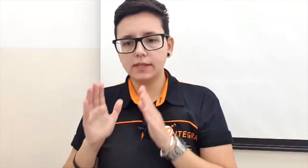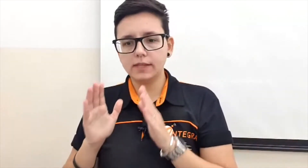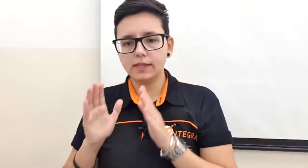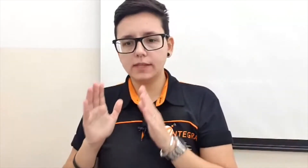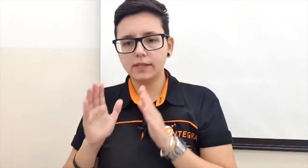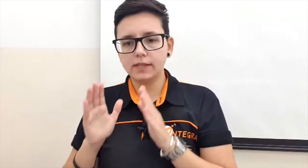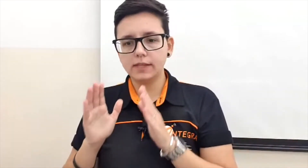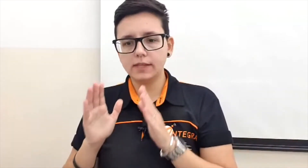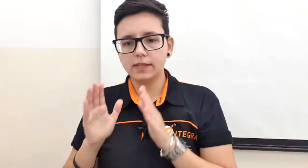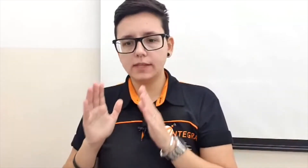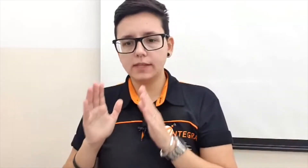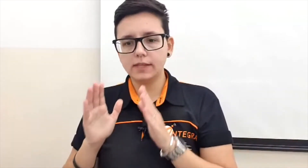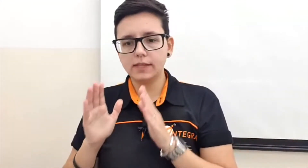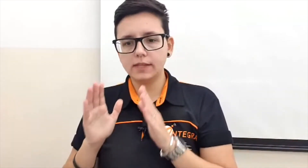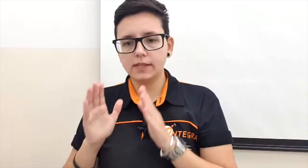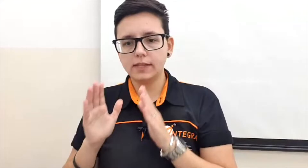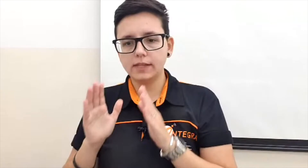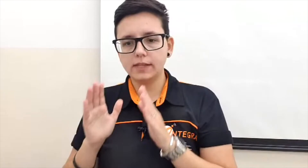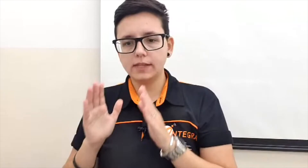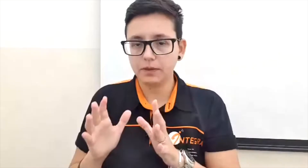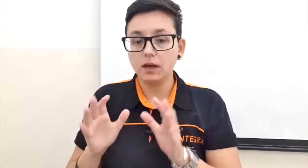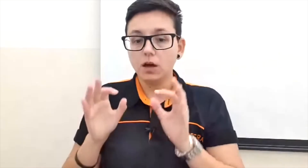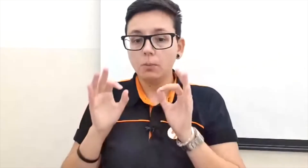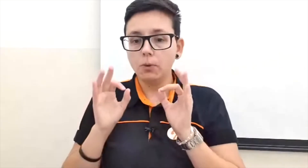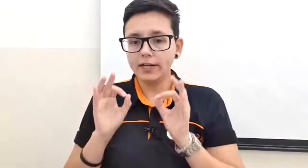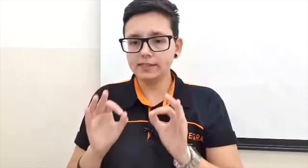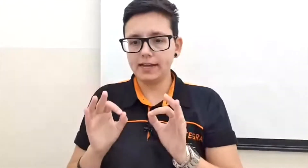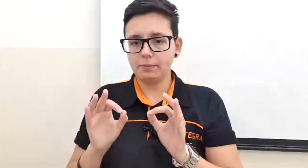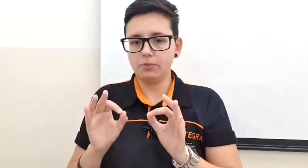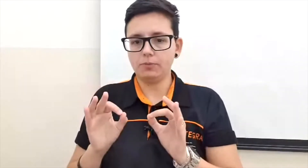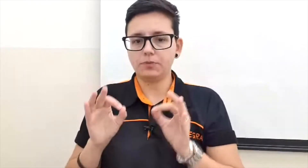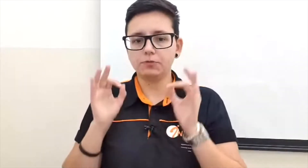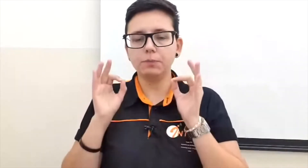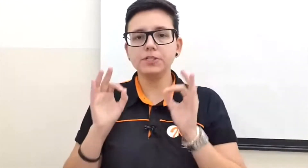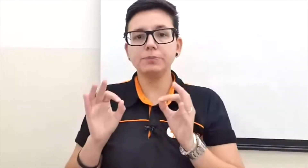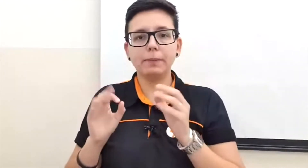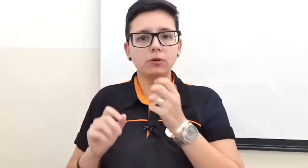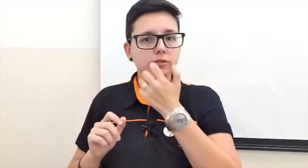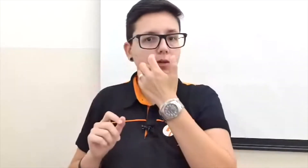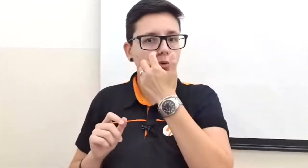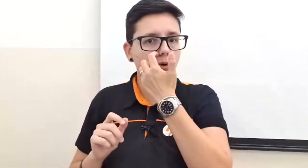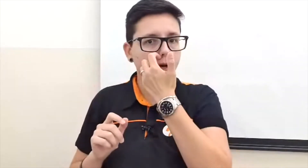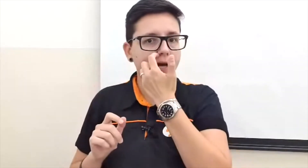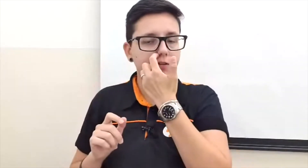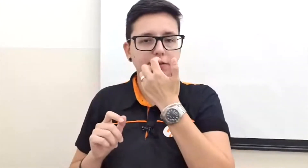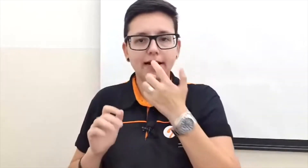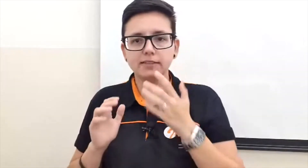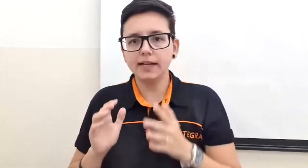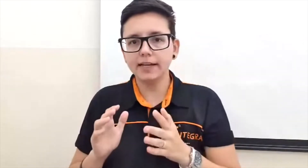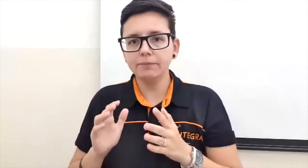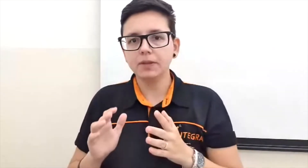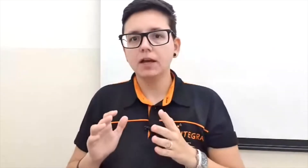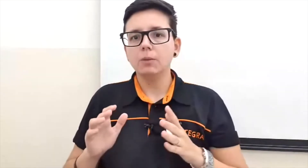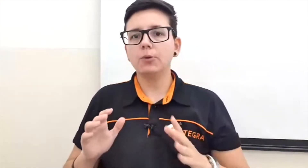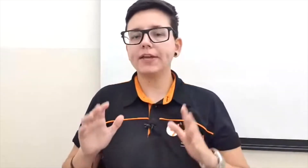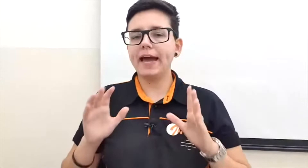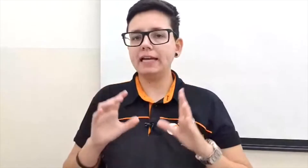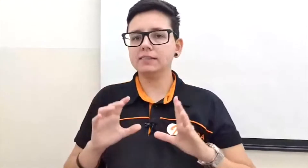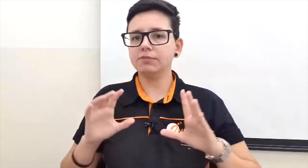alguém ficar em algum lugar. Por exemplo, vou pedir para a produção colocar a frase aí, porque é essa